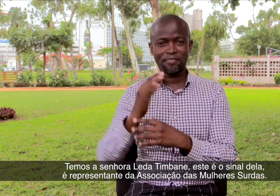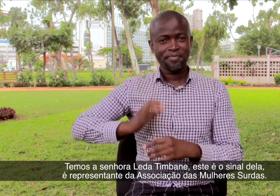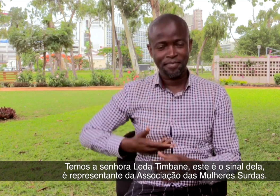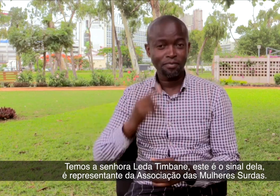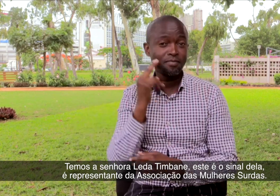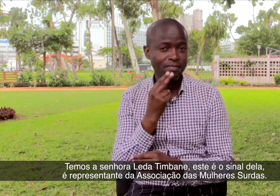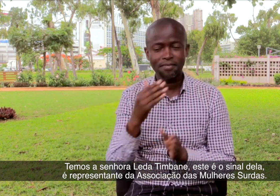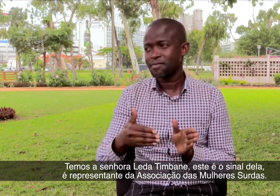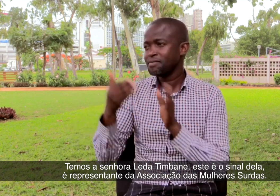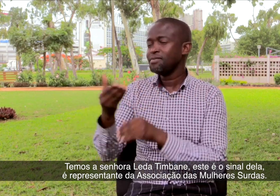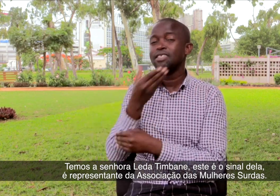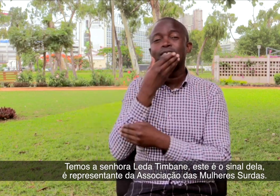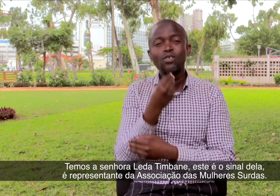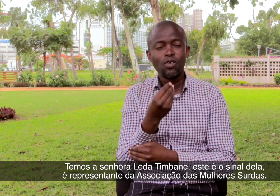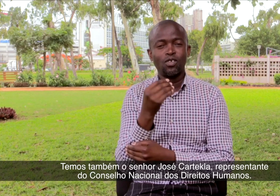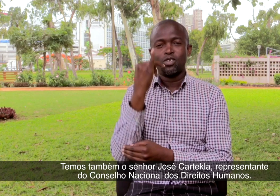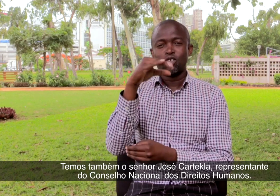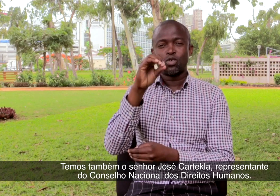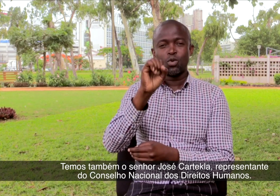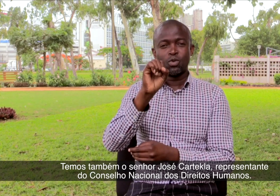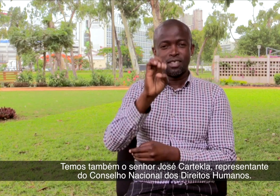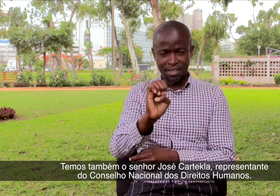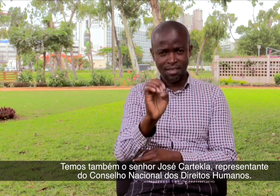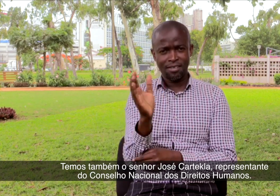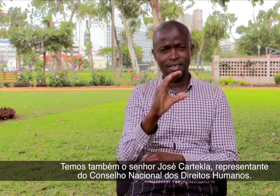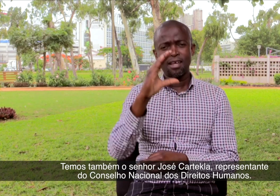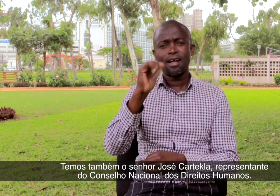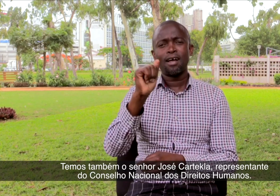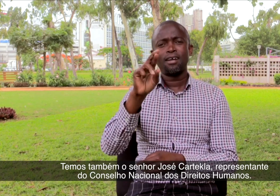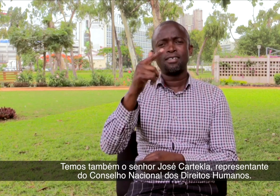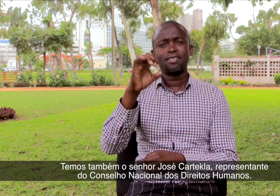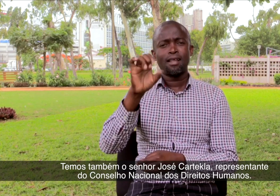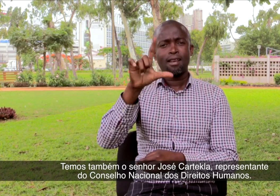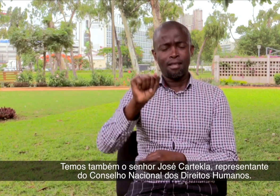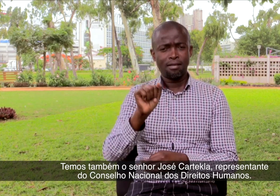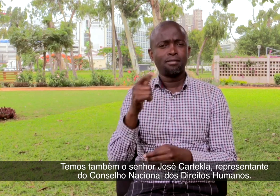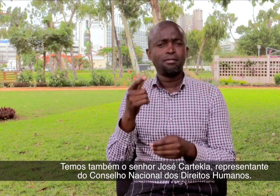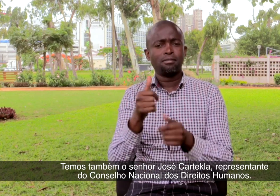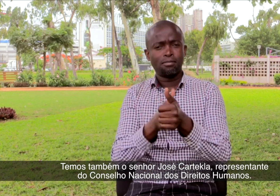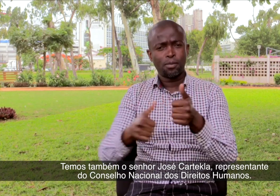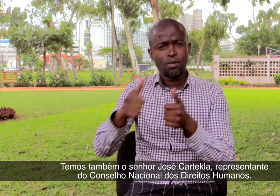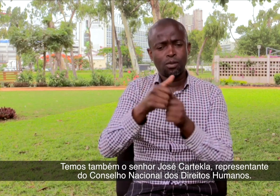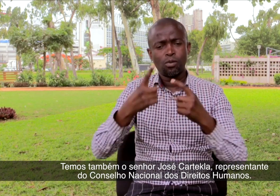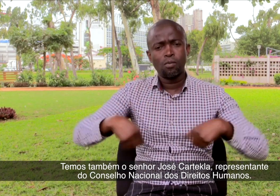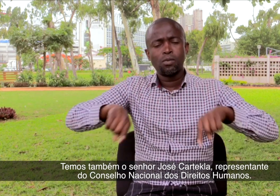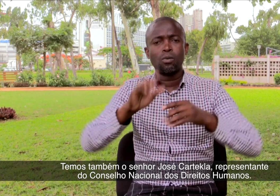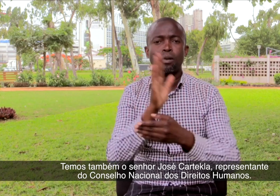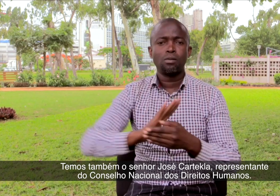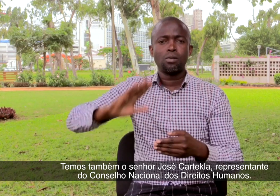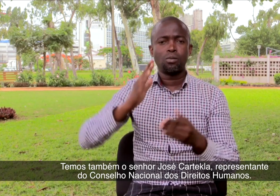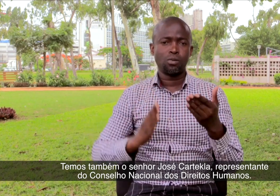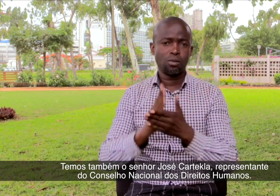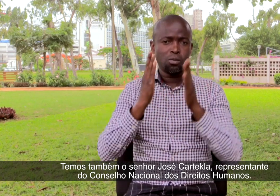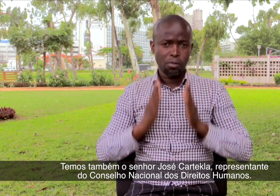representante da Associação das Mulheres Surdas. E a seguir temos o senhor José Cartela, que é o representante da